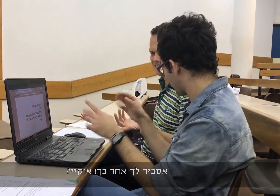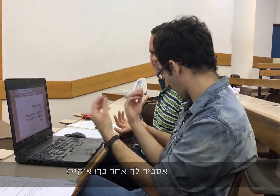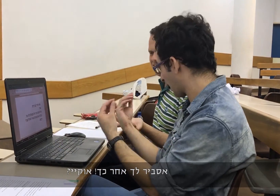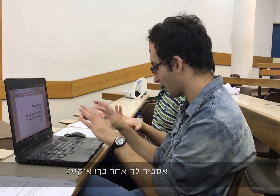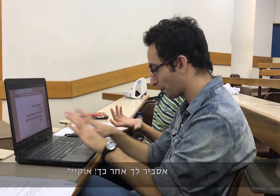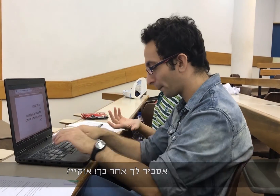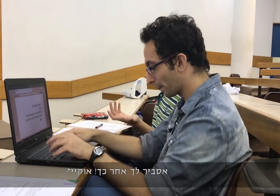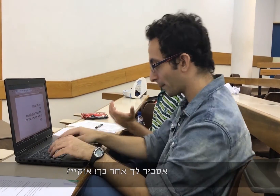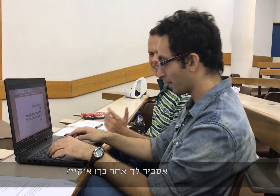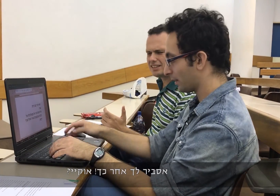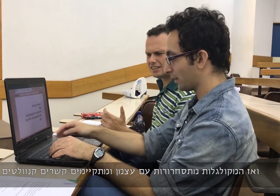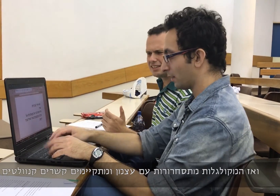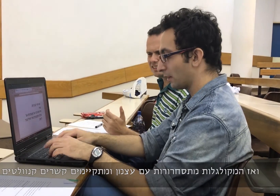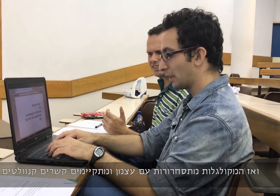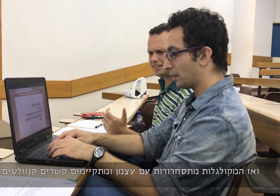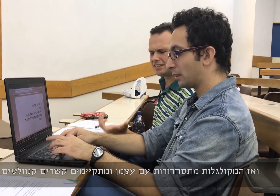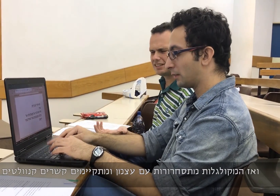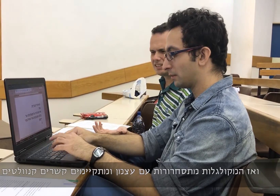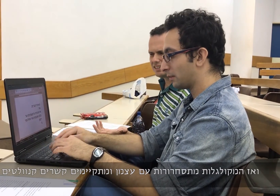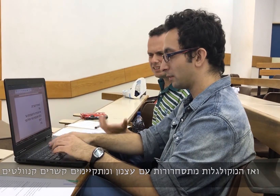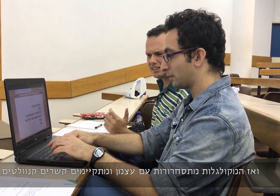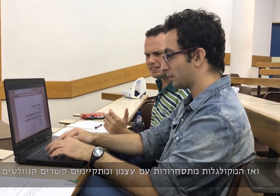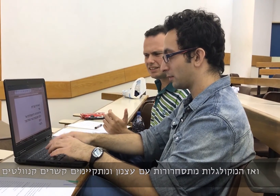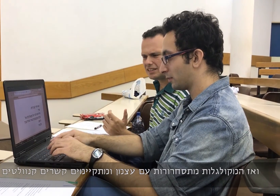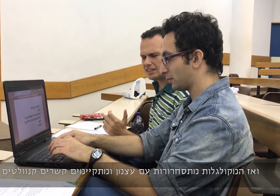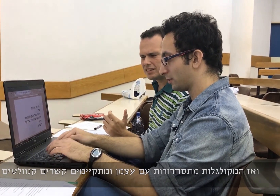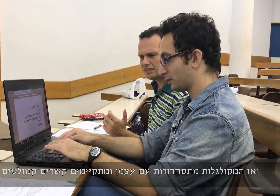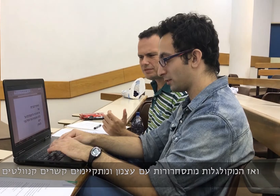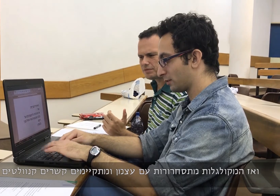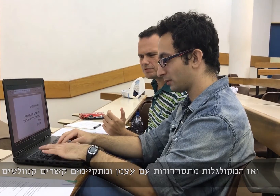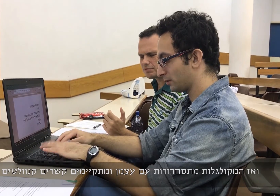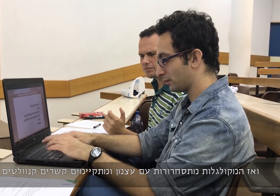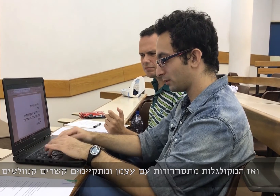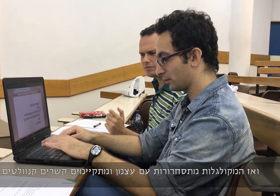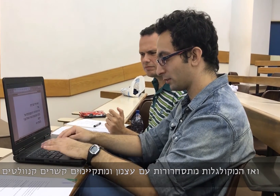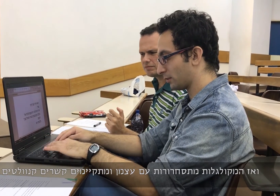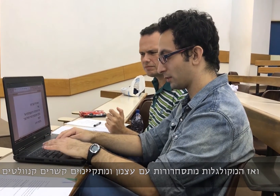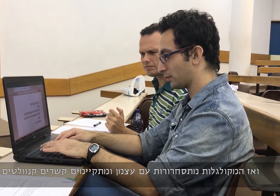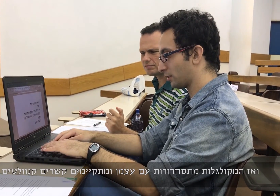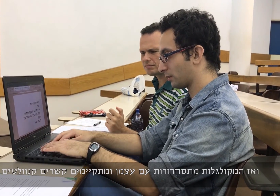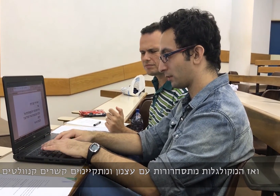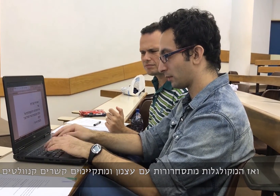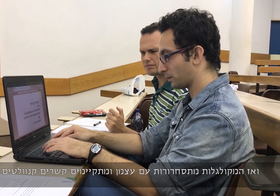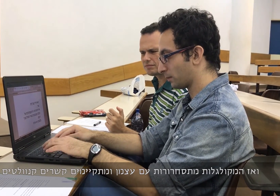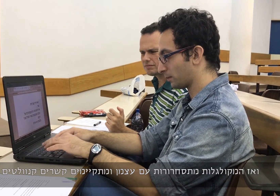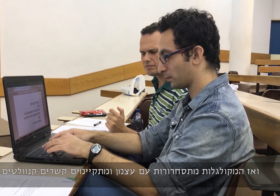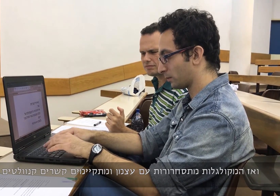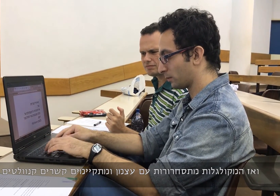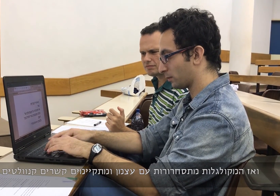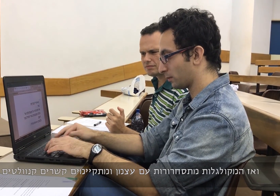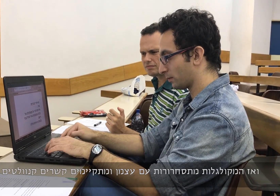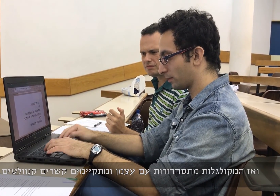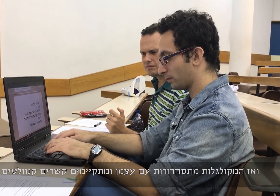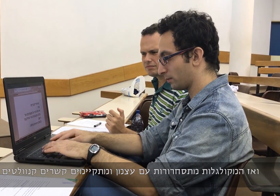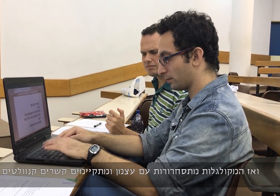אסביר לך אחר כך, אוקיי? ואז המגולקולות מתפתחות עם עצמן, ומתקיימים קשרים קנולוטיים